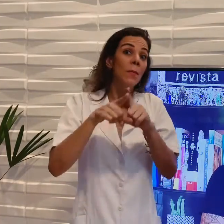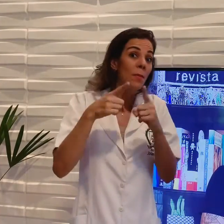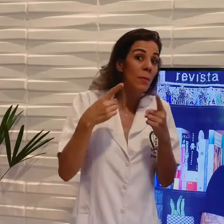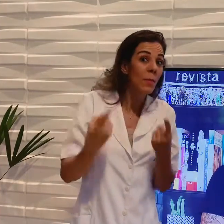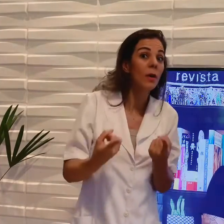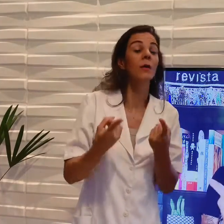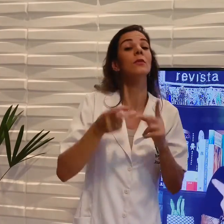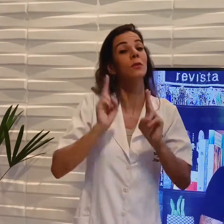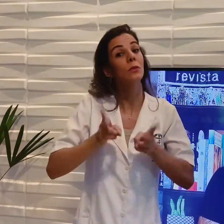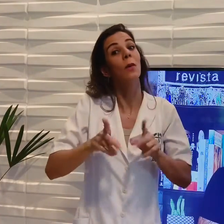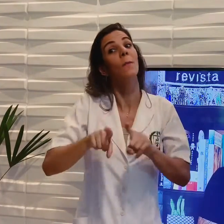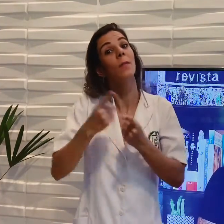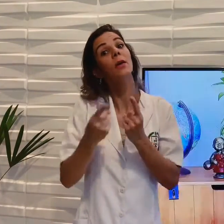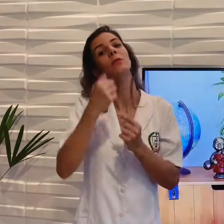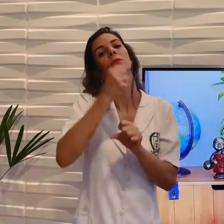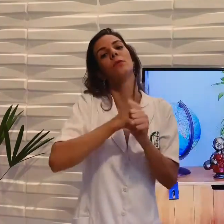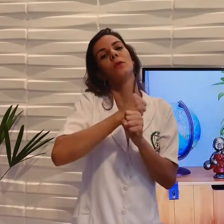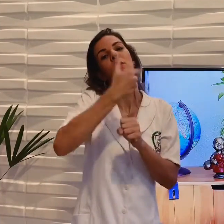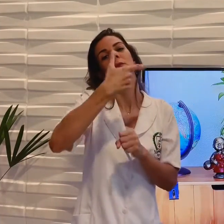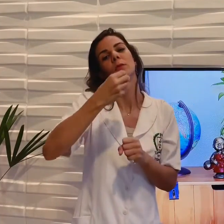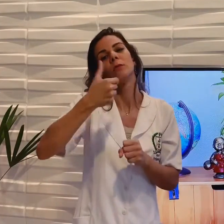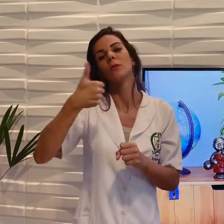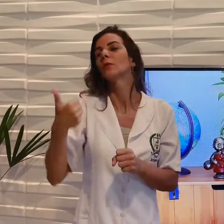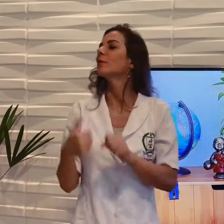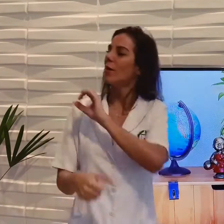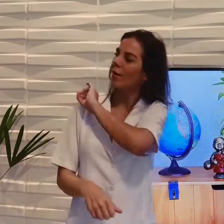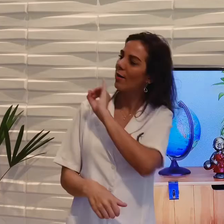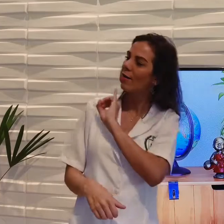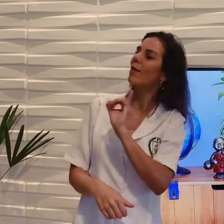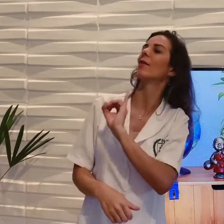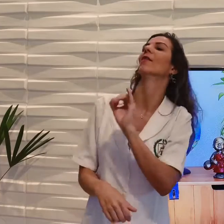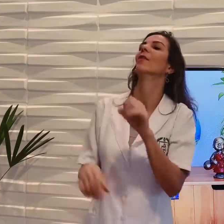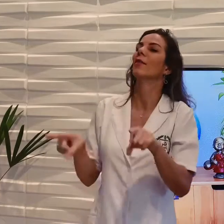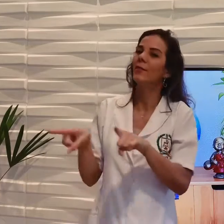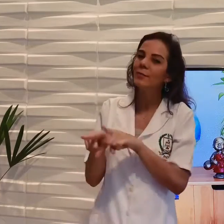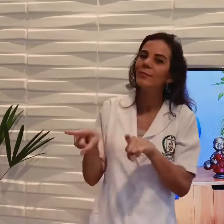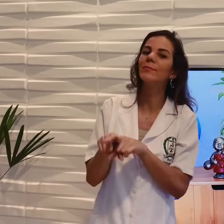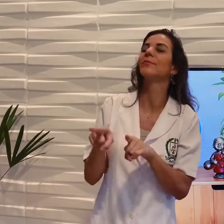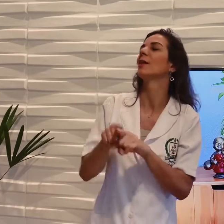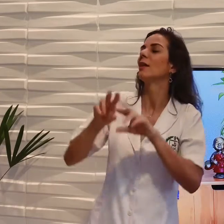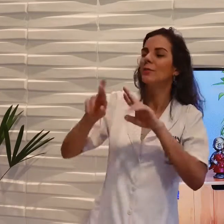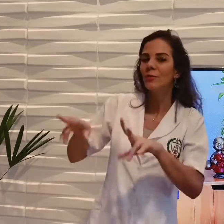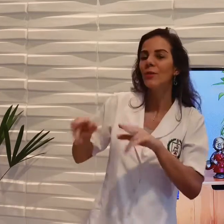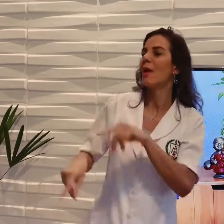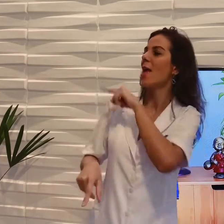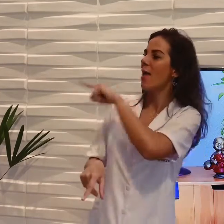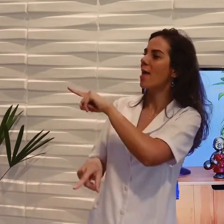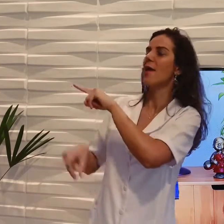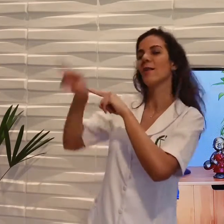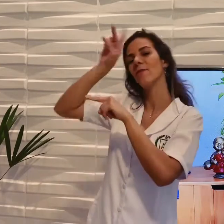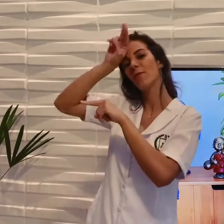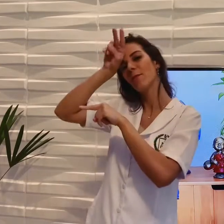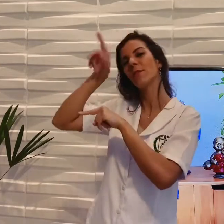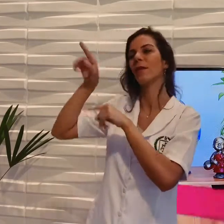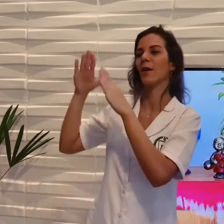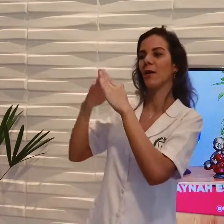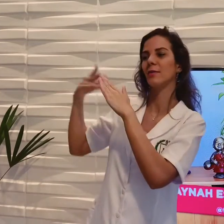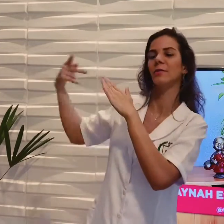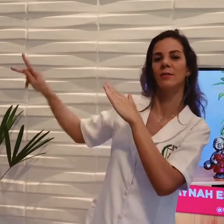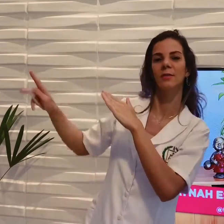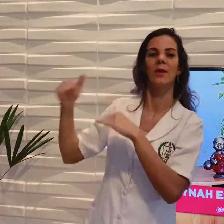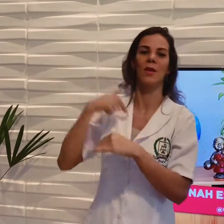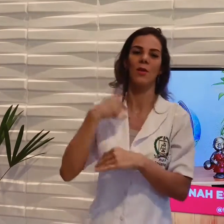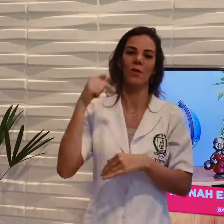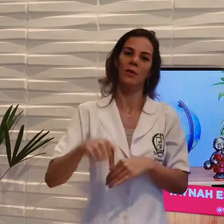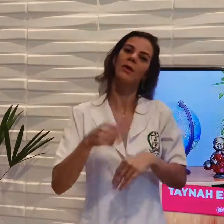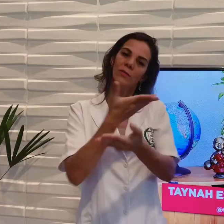só que agora em 2021. É isso aí, dessa vez o dia não vai ser um pouquinho diferente, né? O Formiga lá da casa dele, eu aqui da minha casa e vocês todos,